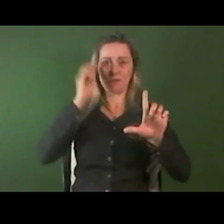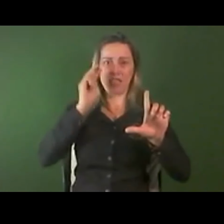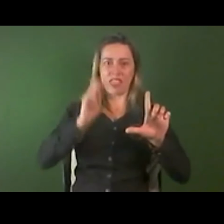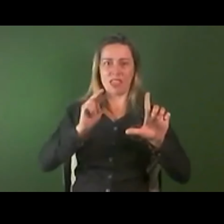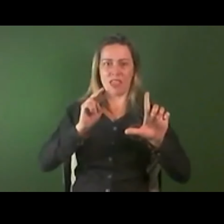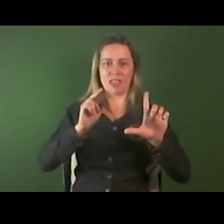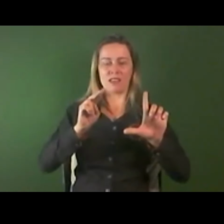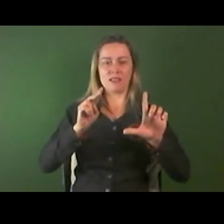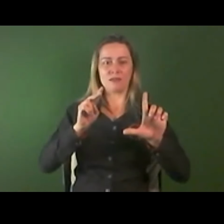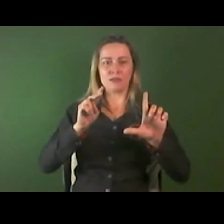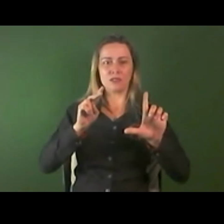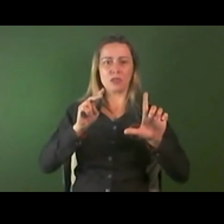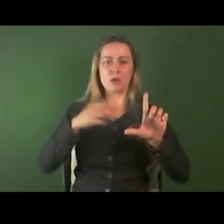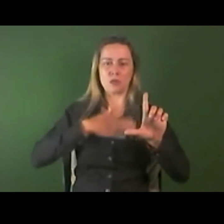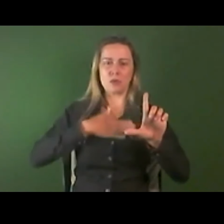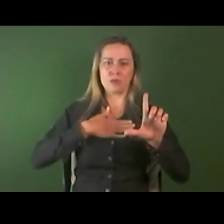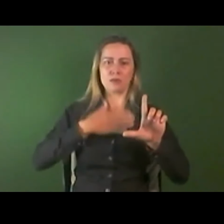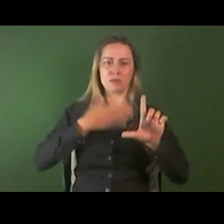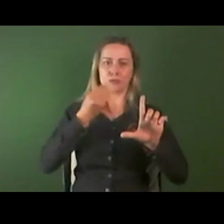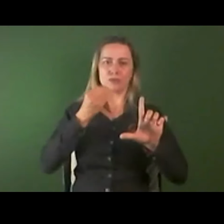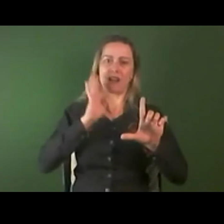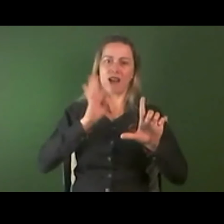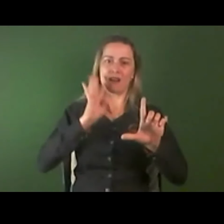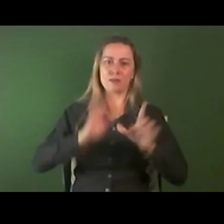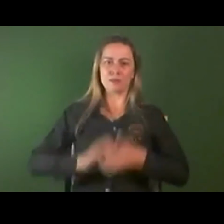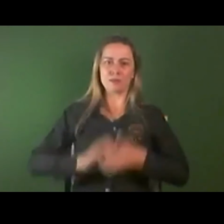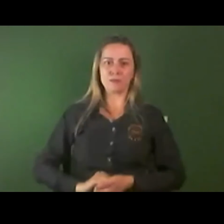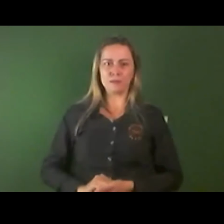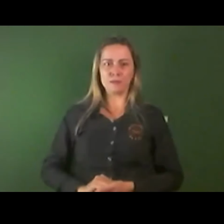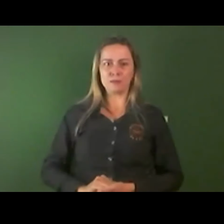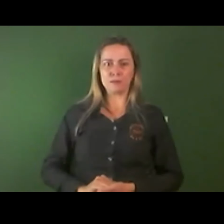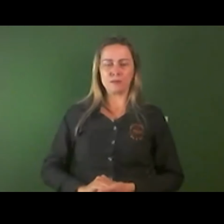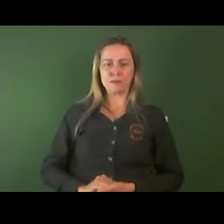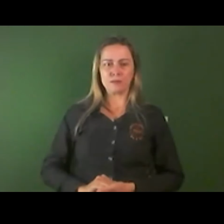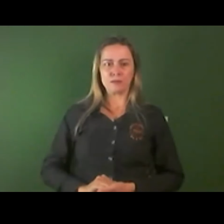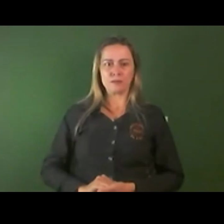direito isso, eu acho que seria legal.